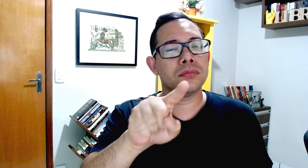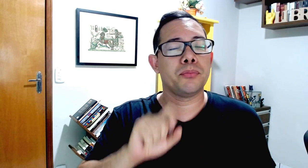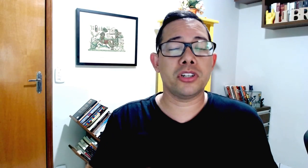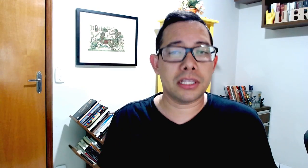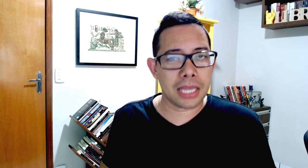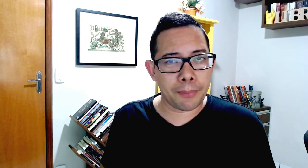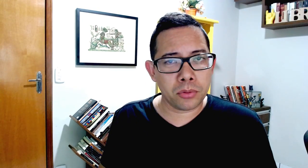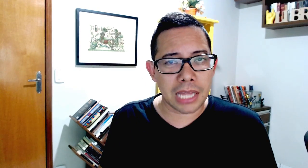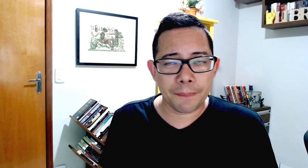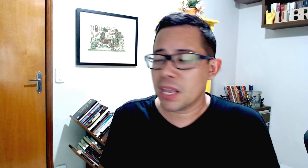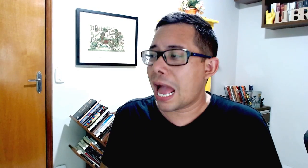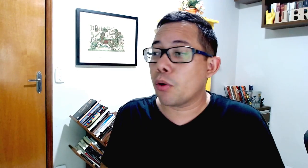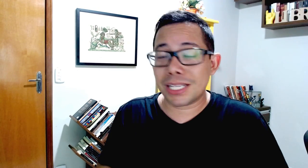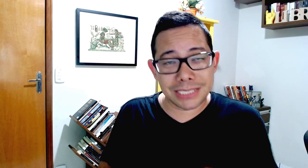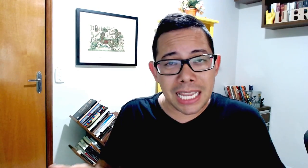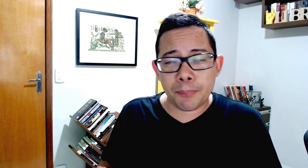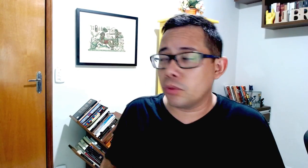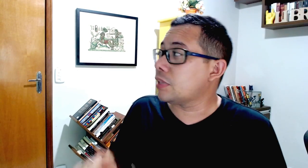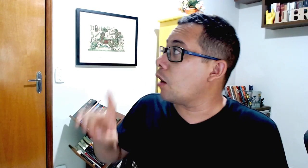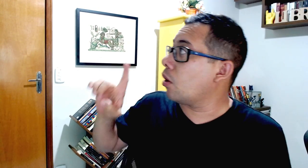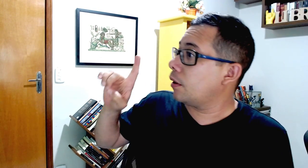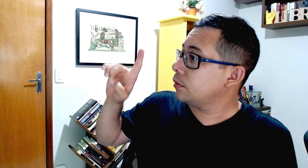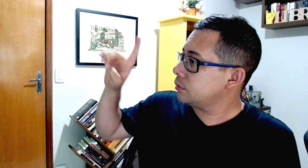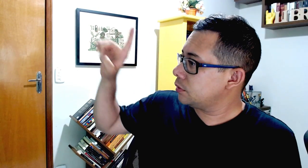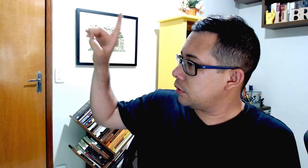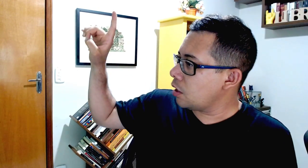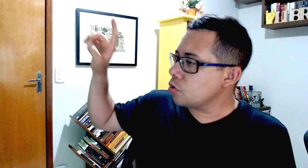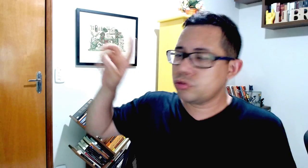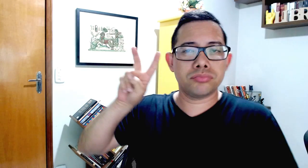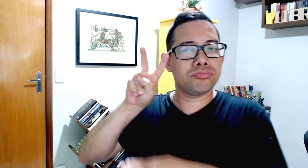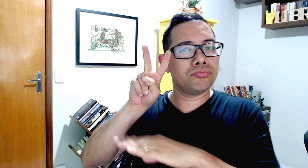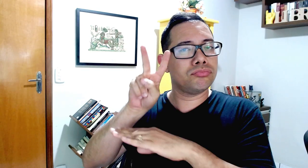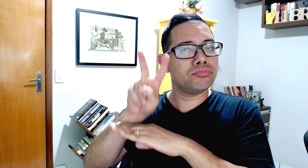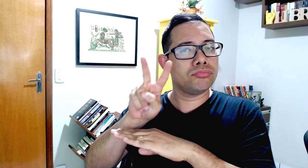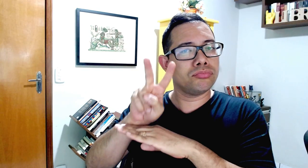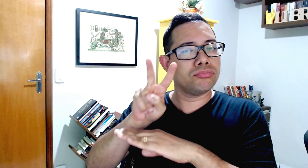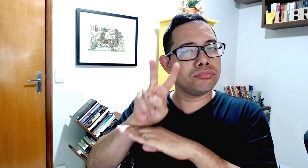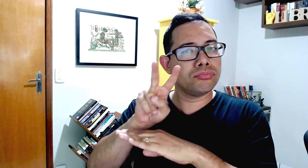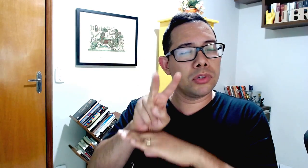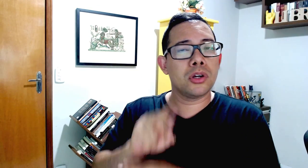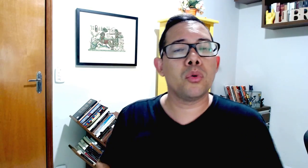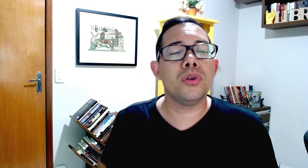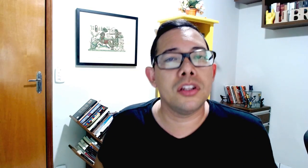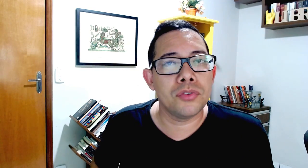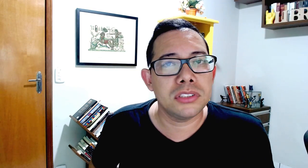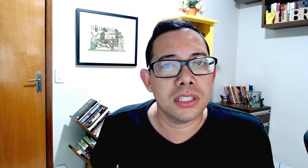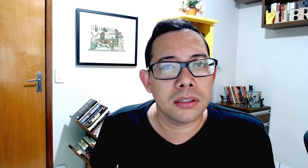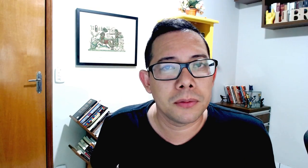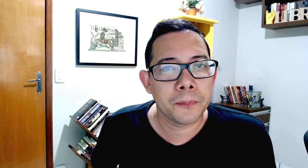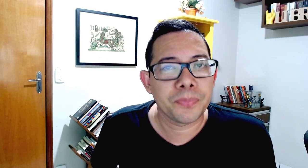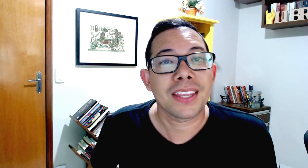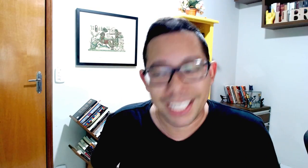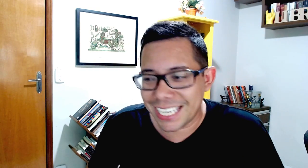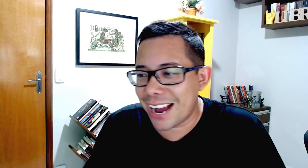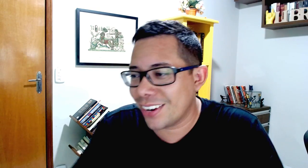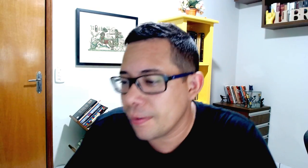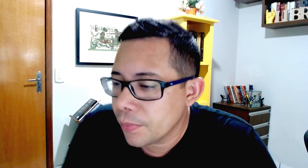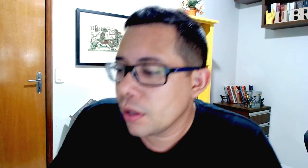e pode até apontar agora sem apontar ó Deus se cuida de você legal né